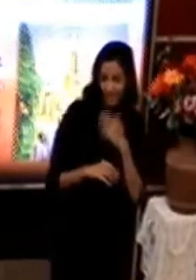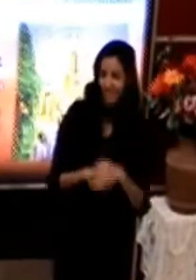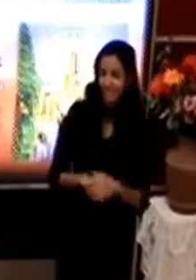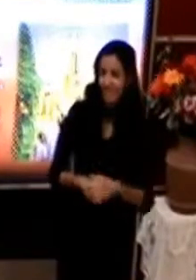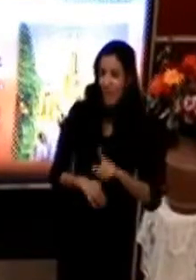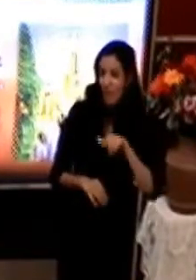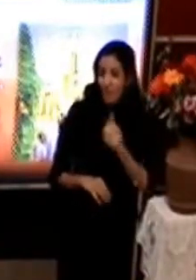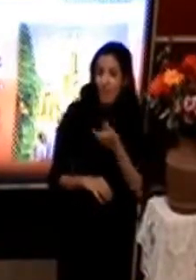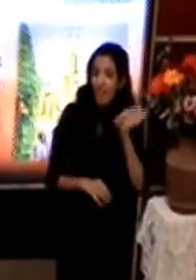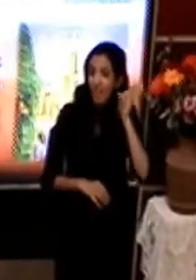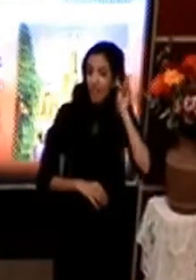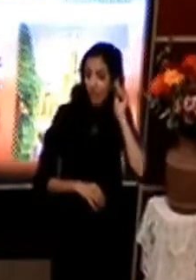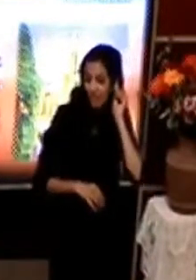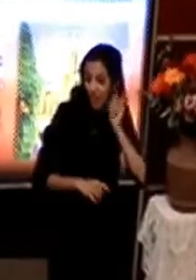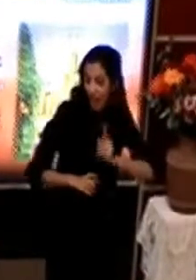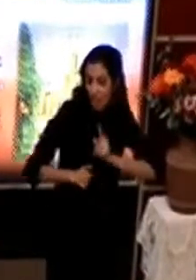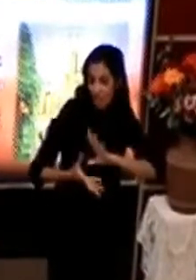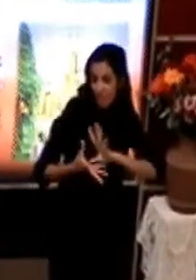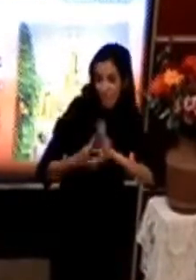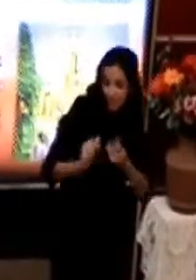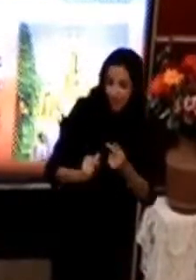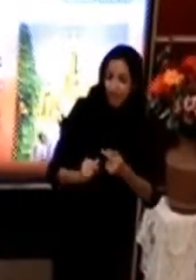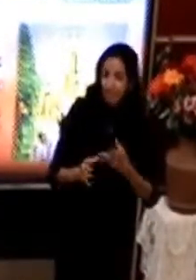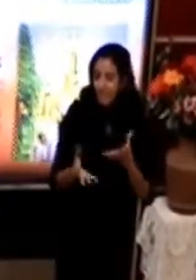que te puede escuchar y capaz que está en la misma.